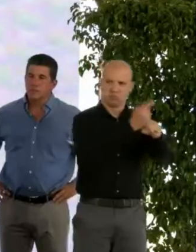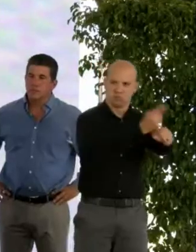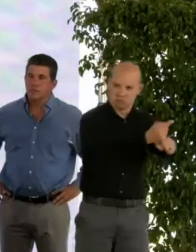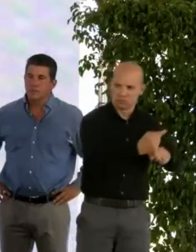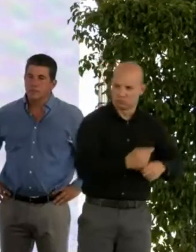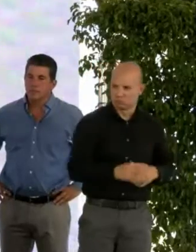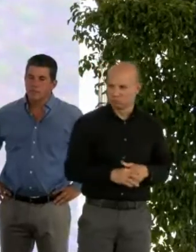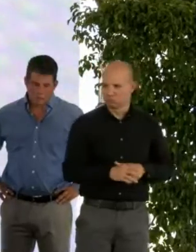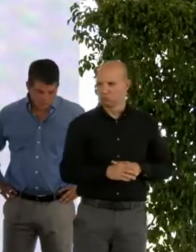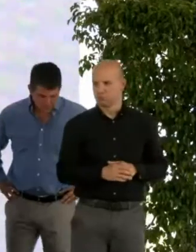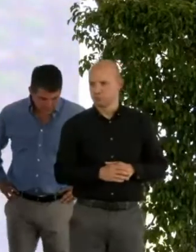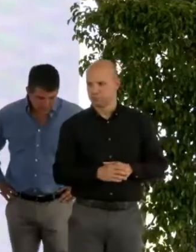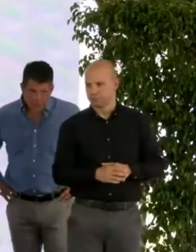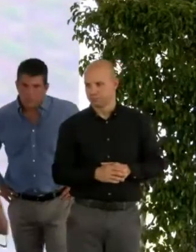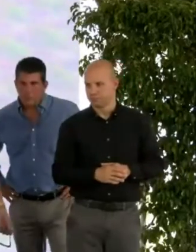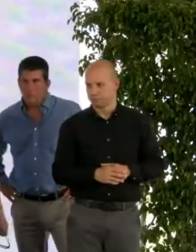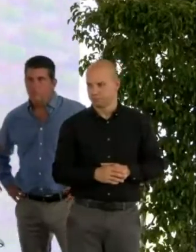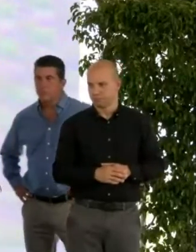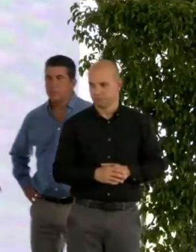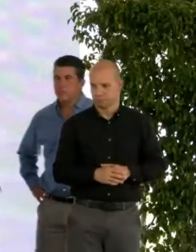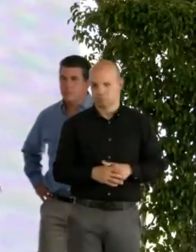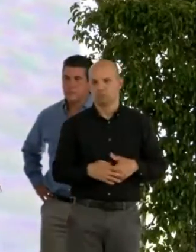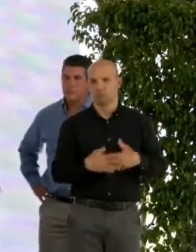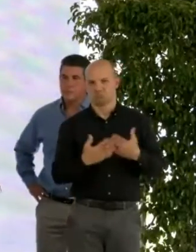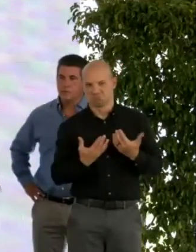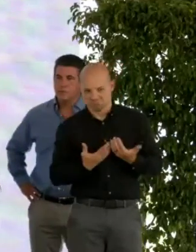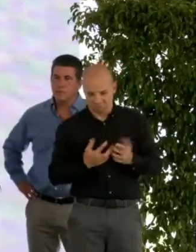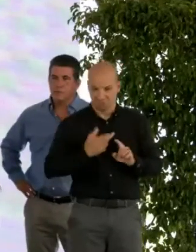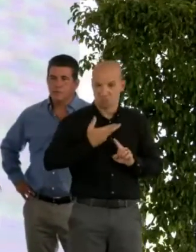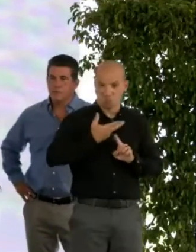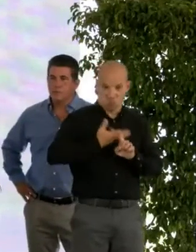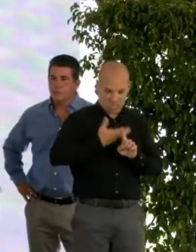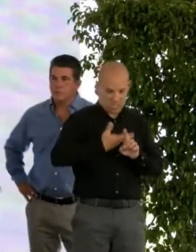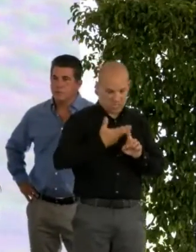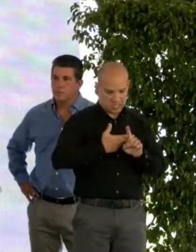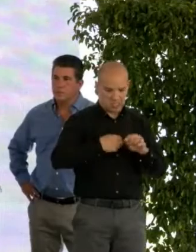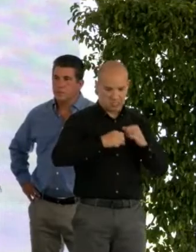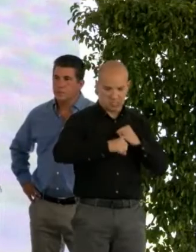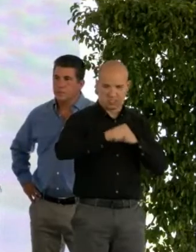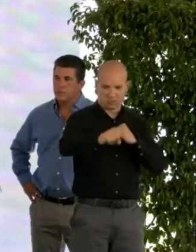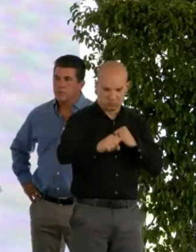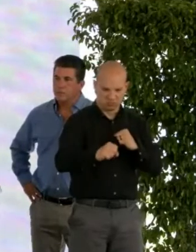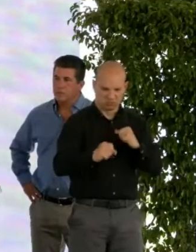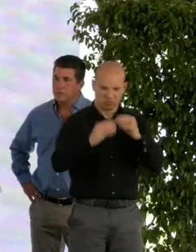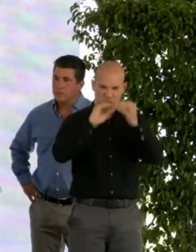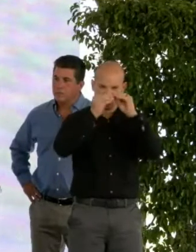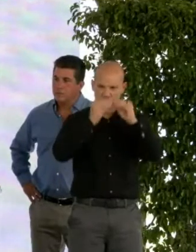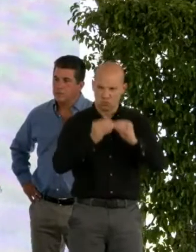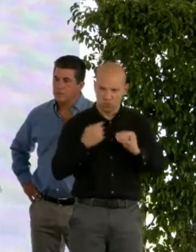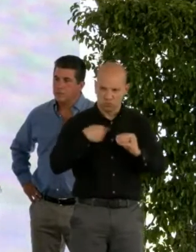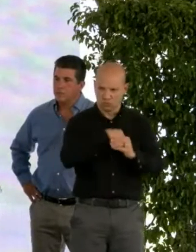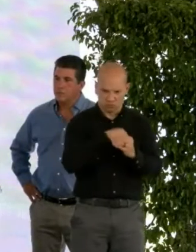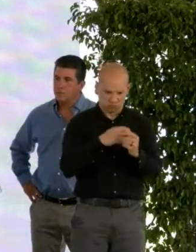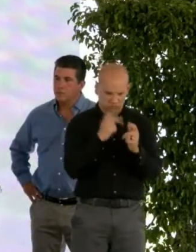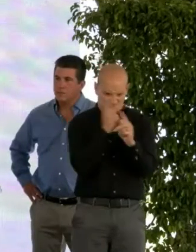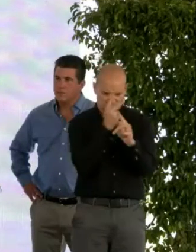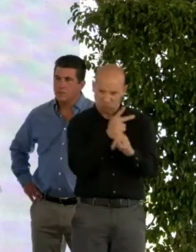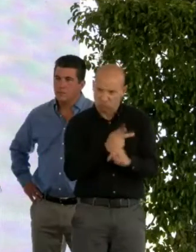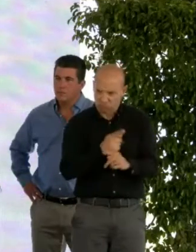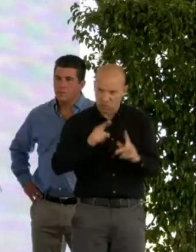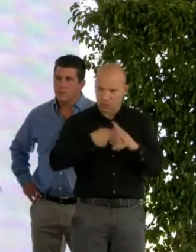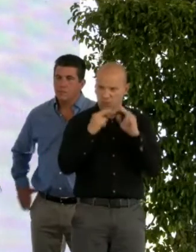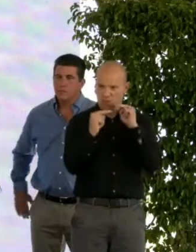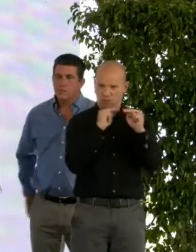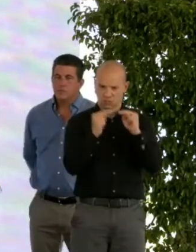aquí. De acuerdo, ¿verdad?, en adición al canon de arrendamiento, los números que estuvimos estudiando al principio de las